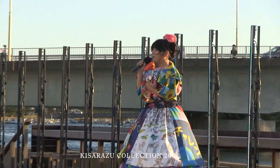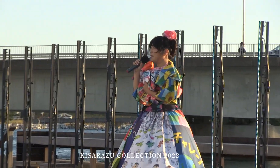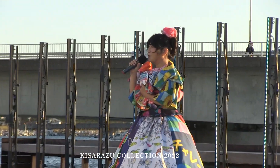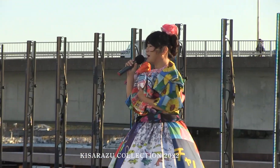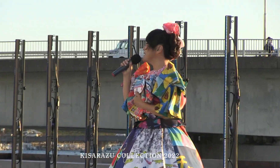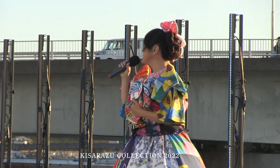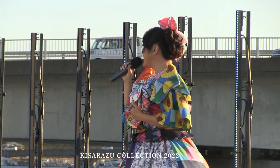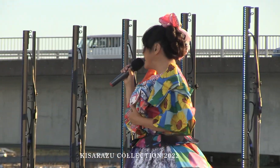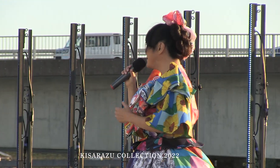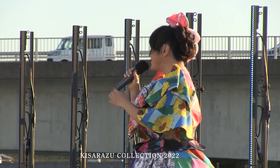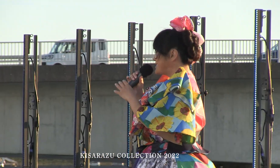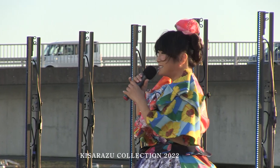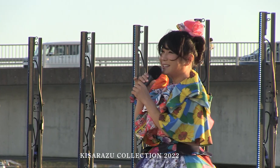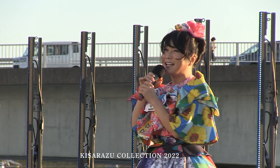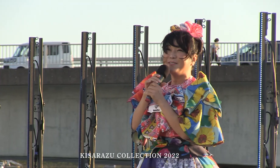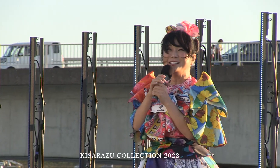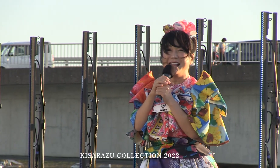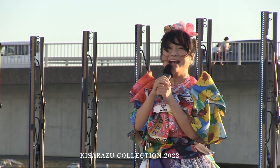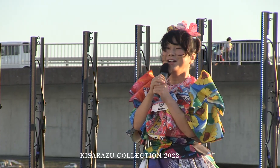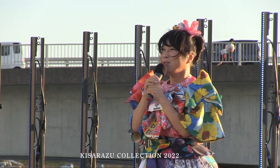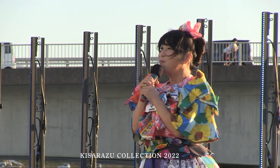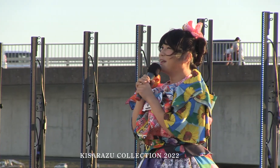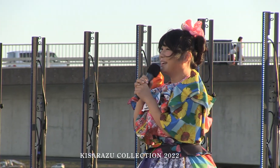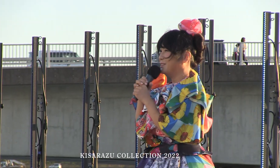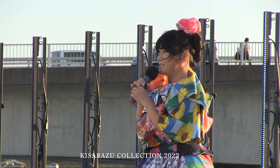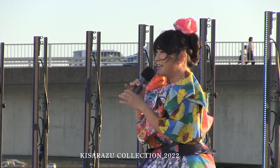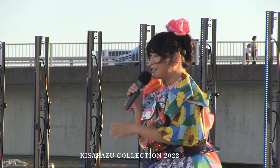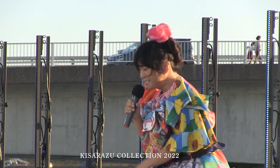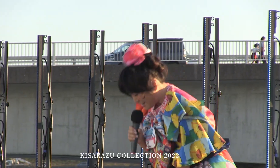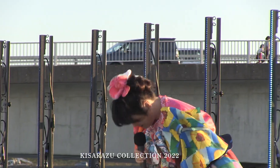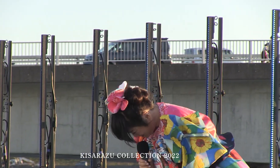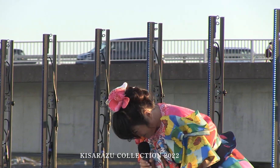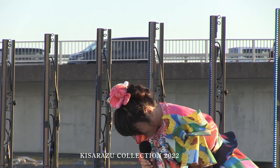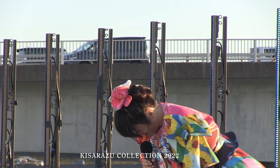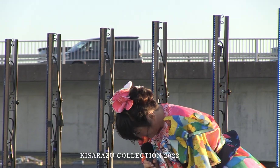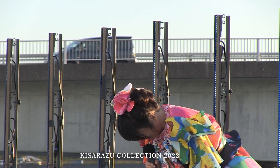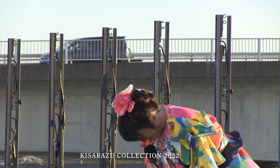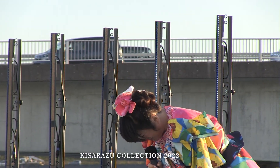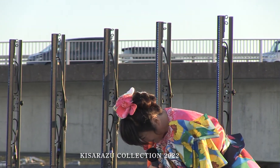自分でも感じながら歌わさせていただきました。どうもありがとうございました。